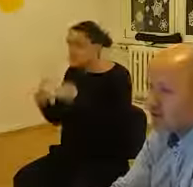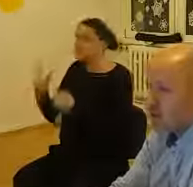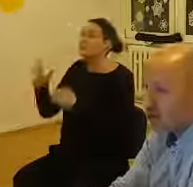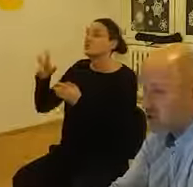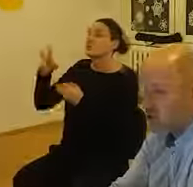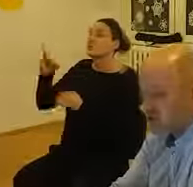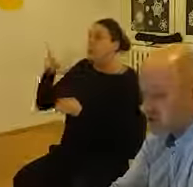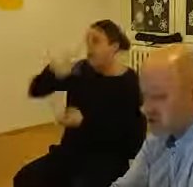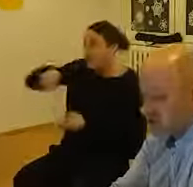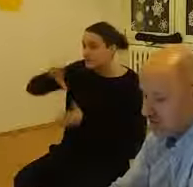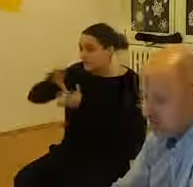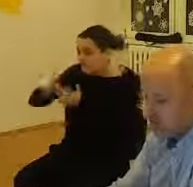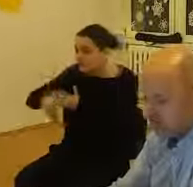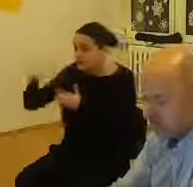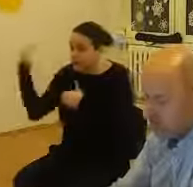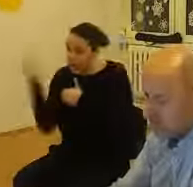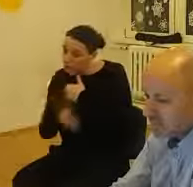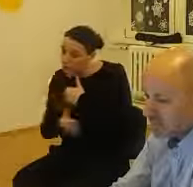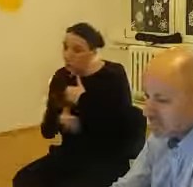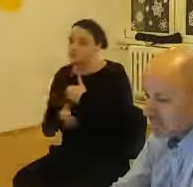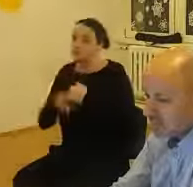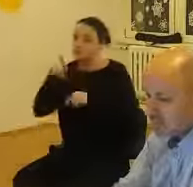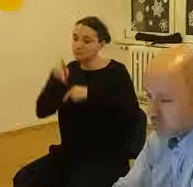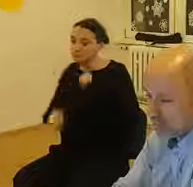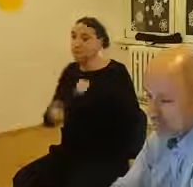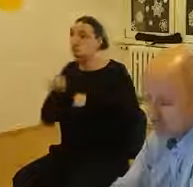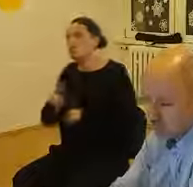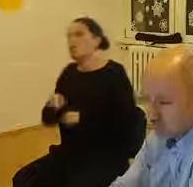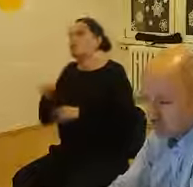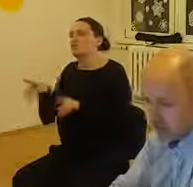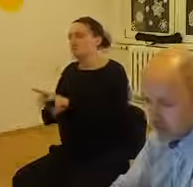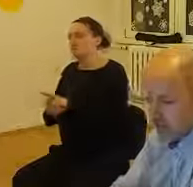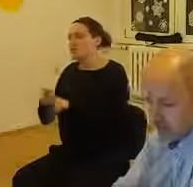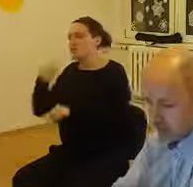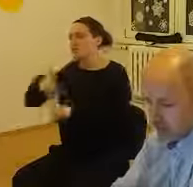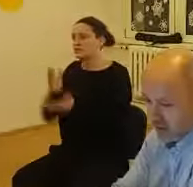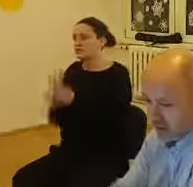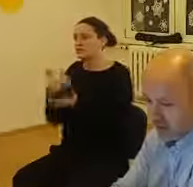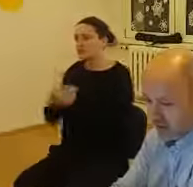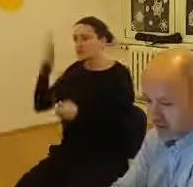Miasta, to też się kończy Rady Dzielnicy. I teraz co jest przed nami? Przed nami